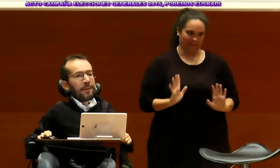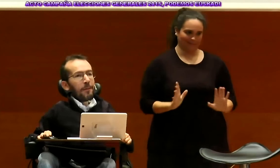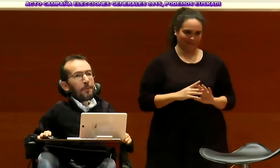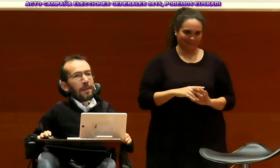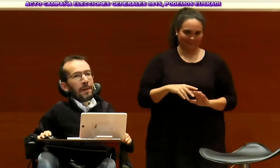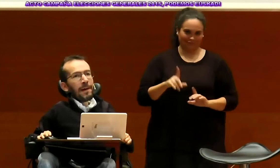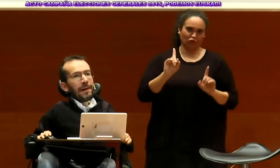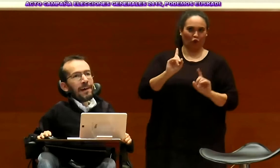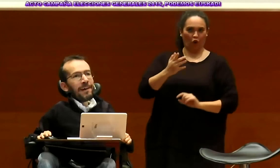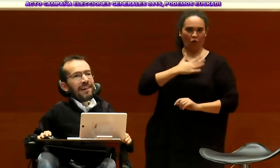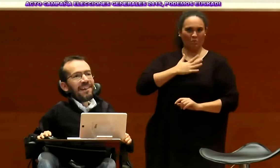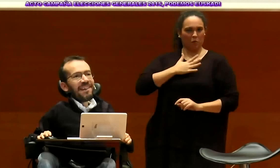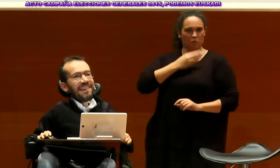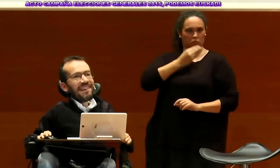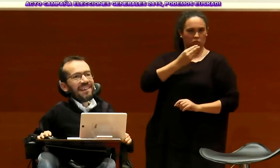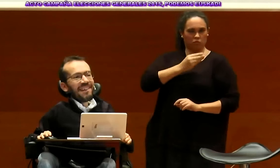que no es un tema.